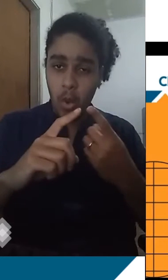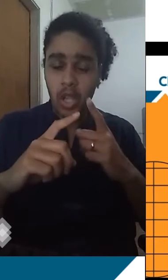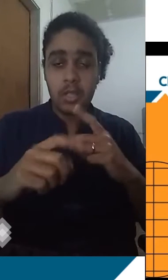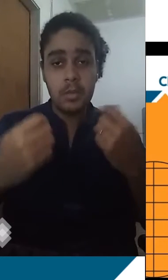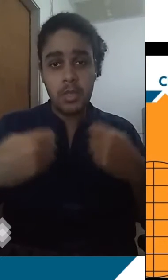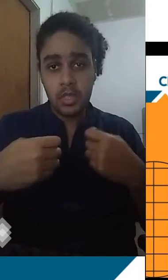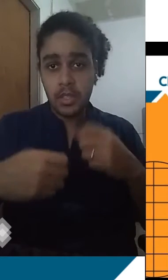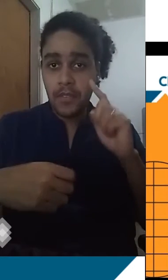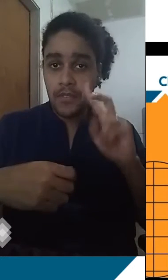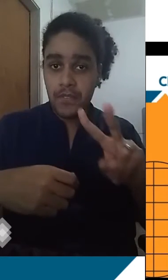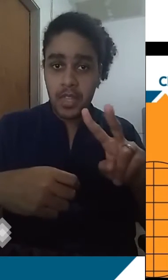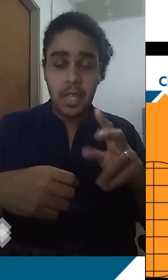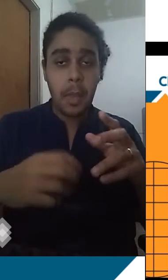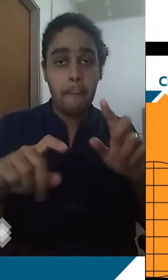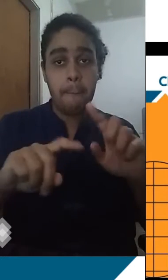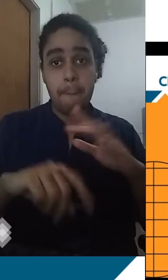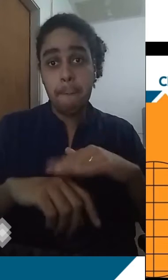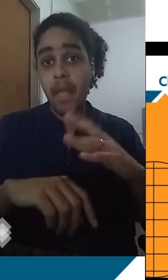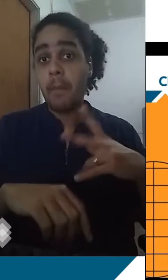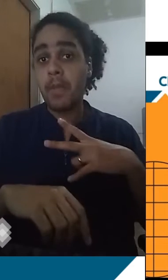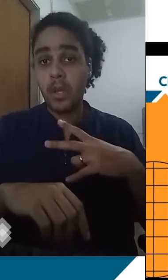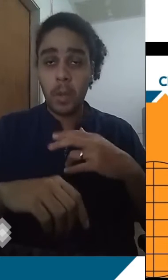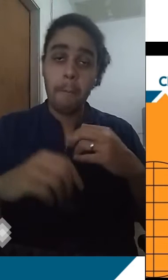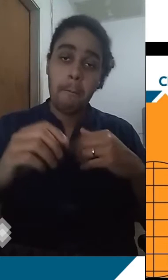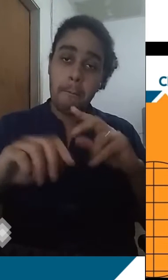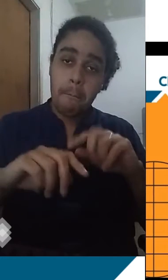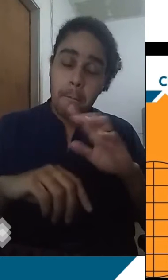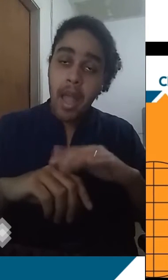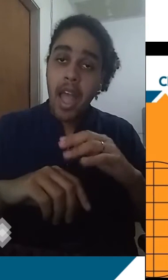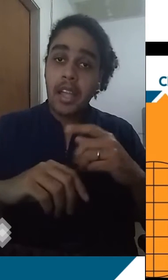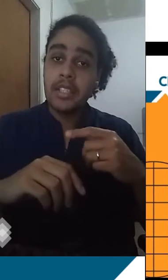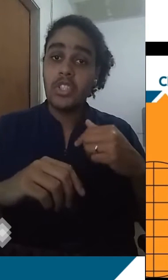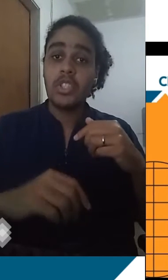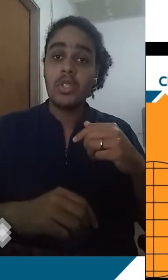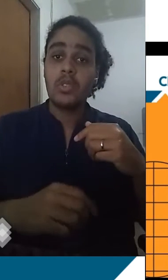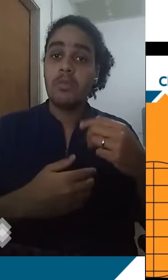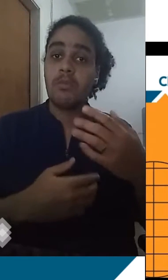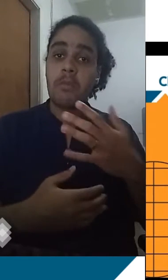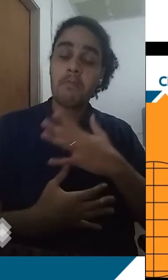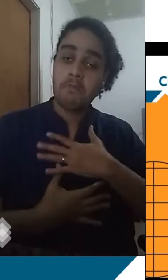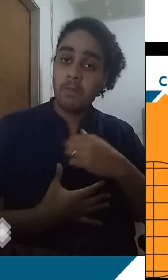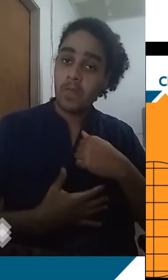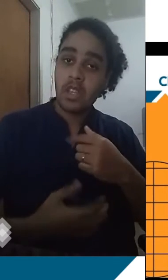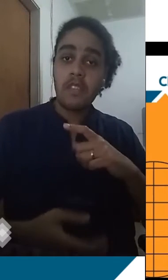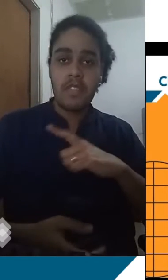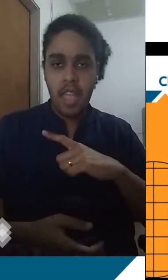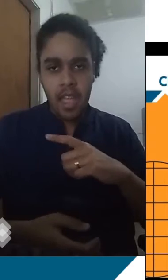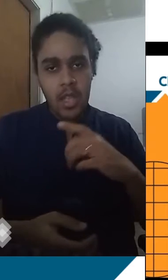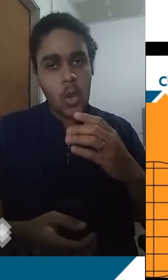que observar fatores mais pessoais, né, individuais. Ou seja, será que a universidade que eu quero tem o curso que eu